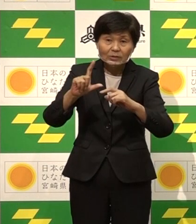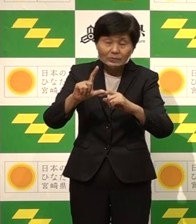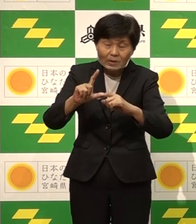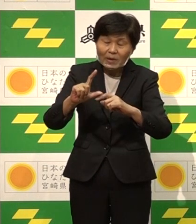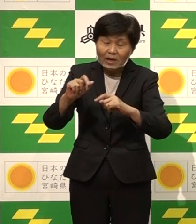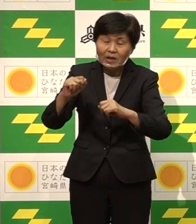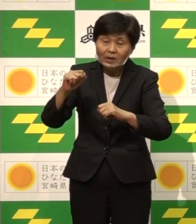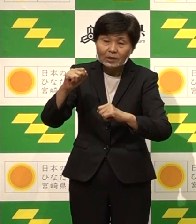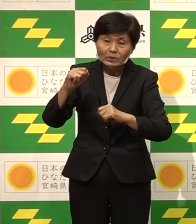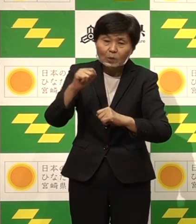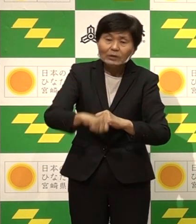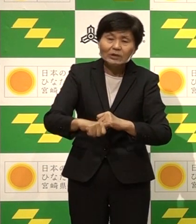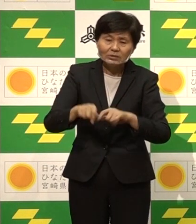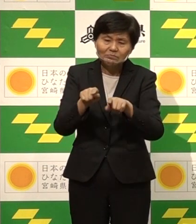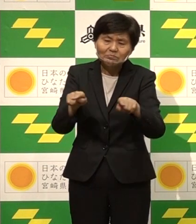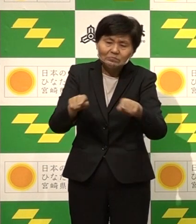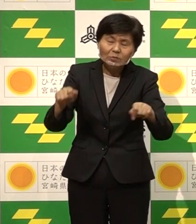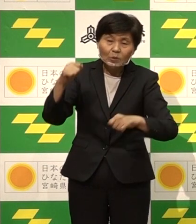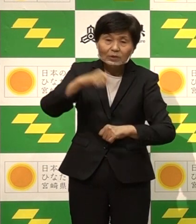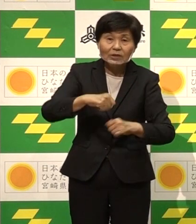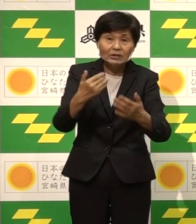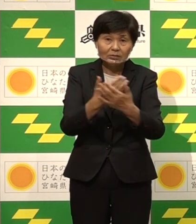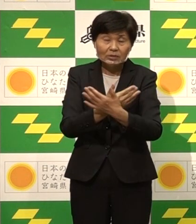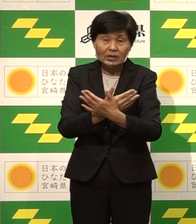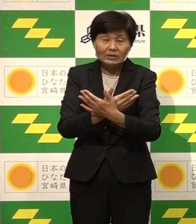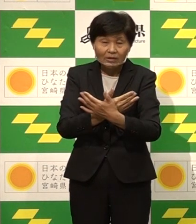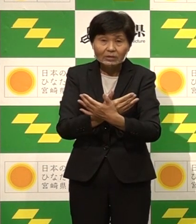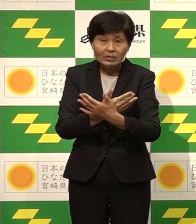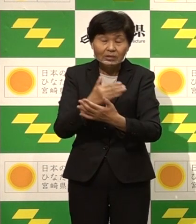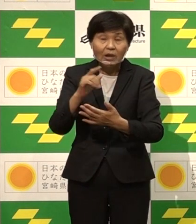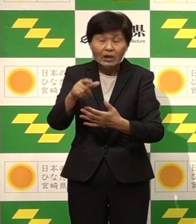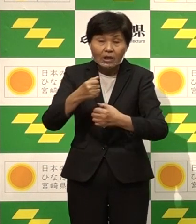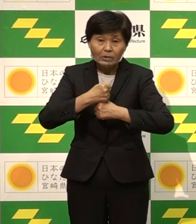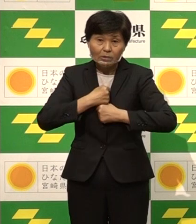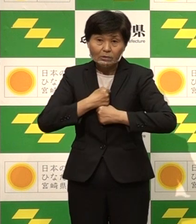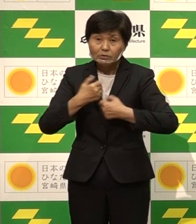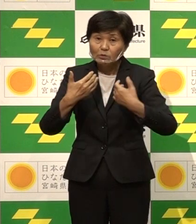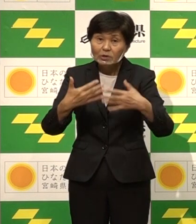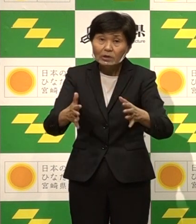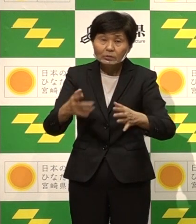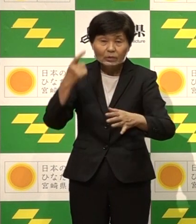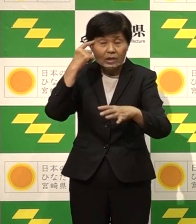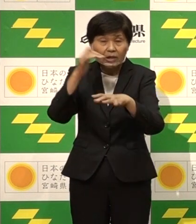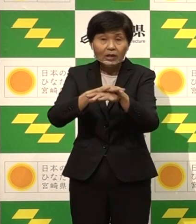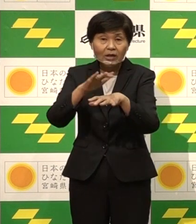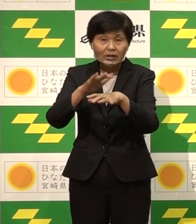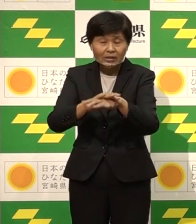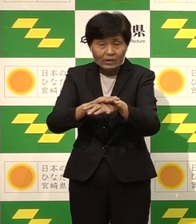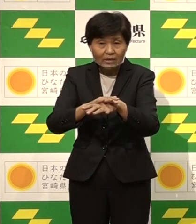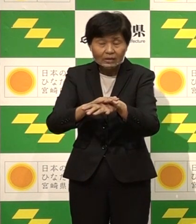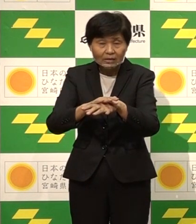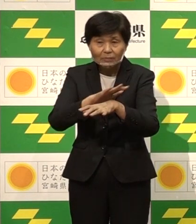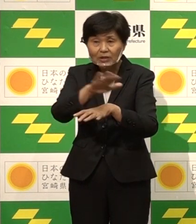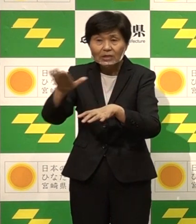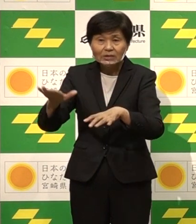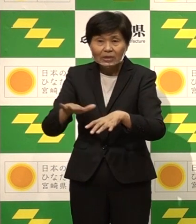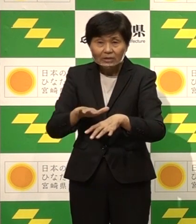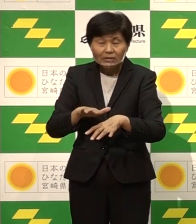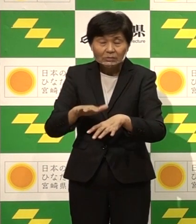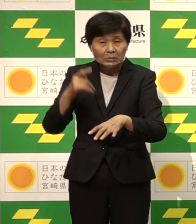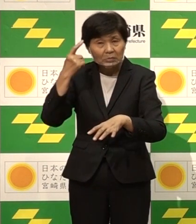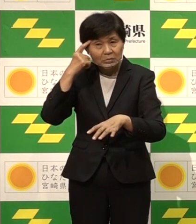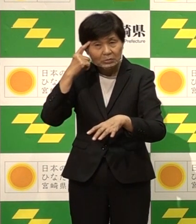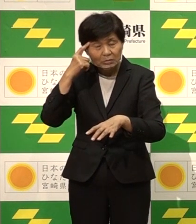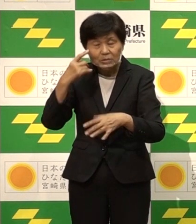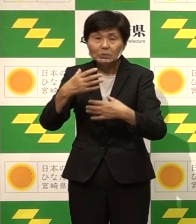かと、じゃあそこまで警戒しなくていいのかというような伝わり方をするというのは非常に心配をしているところであります。極端